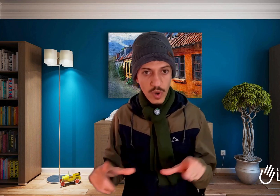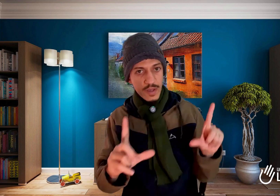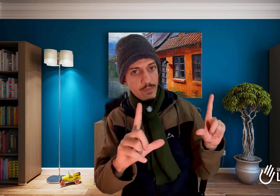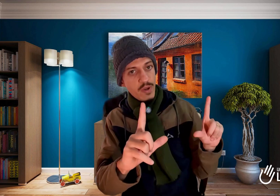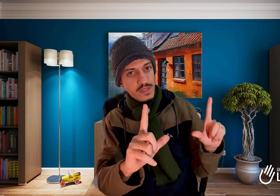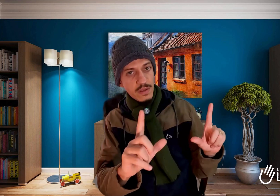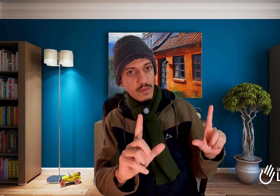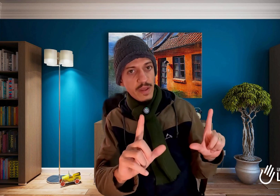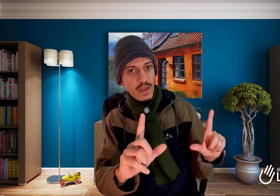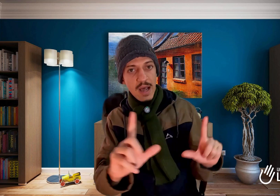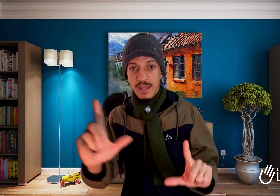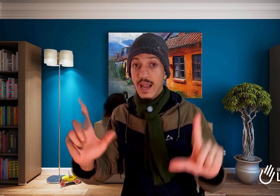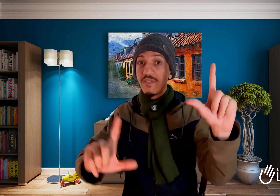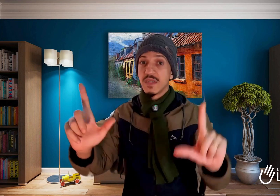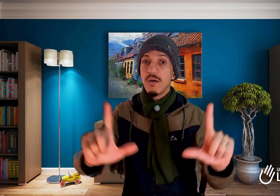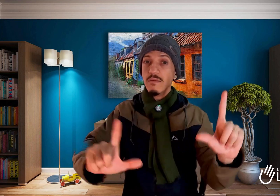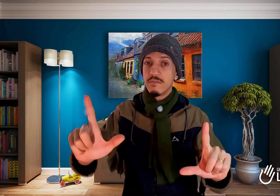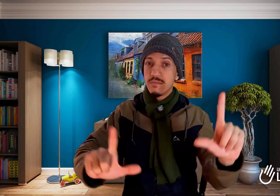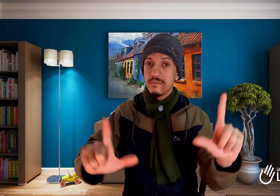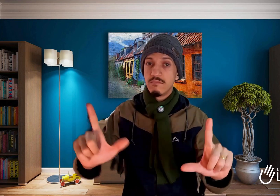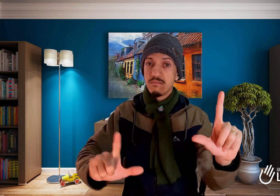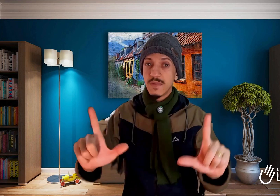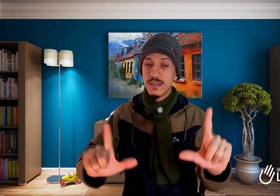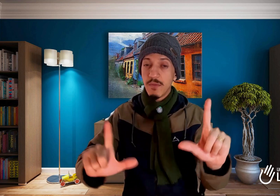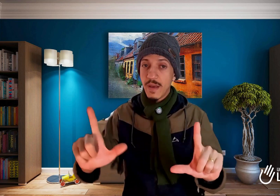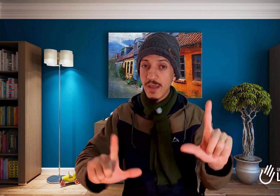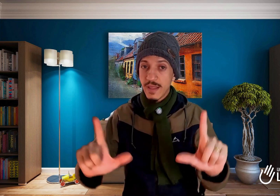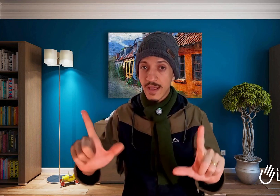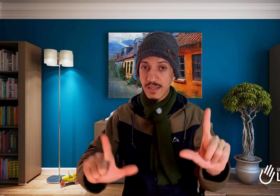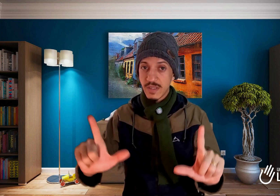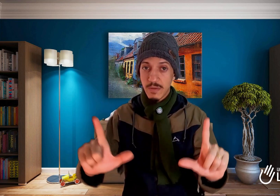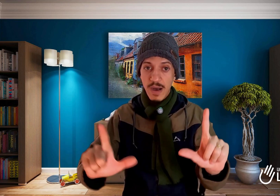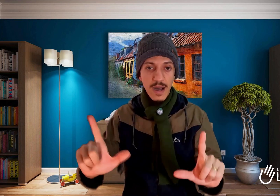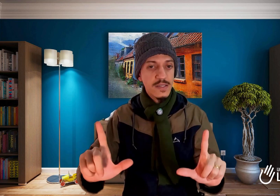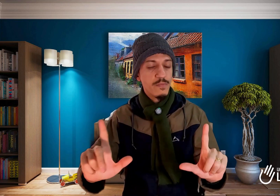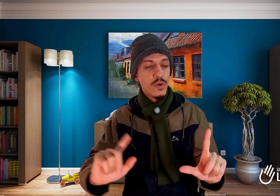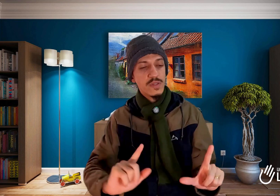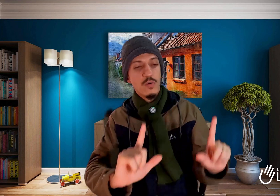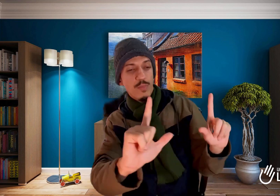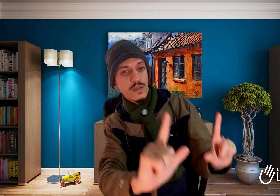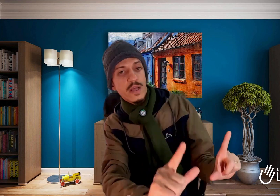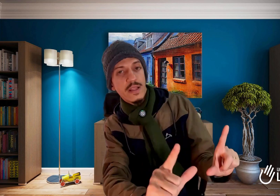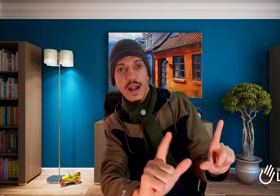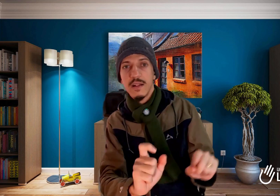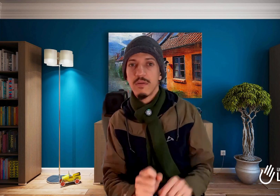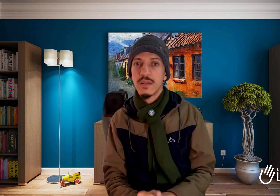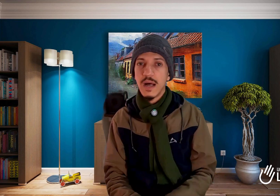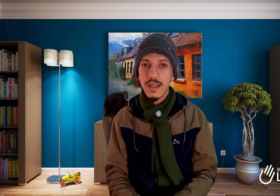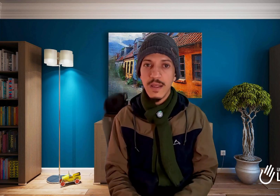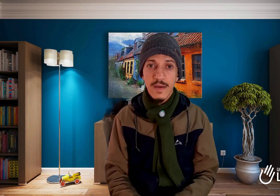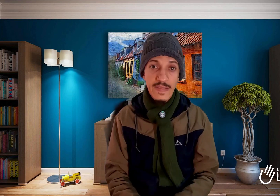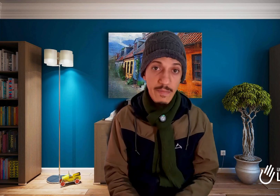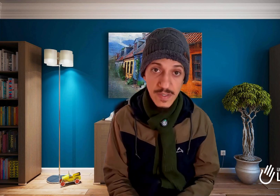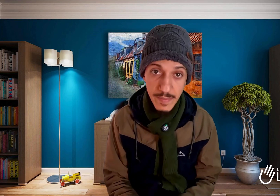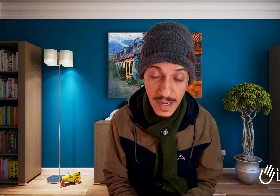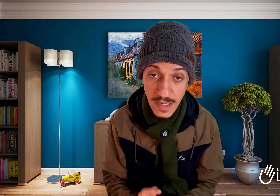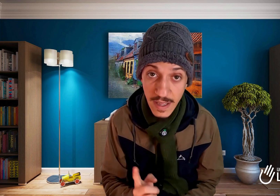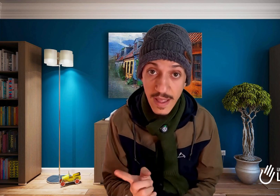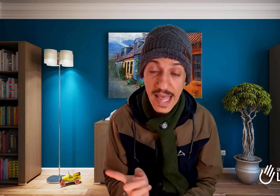pode ser também a televisão, que também tem essa mesma base, pode ser o porta-retrato que está ali, que tem a mesma base. Ele tem